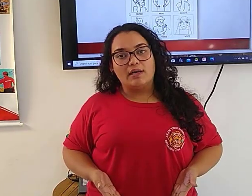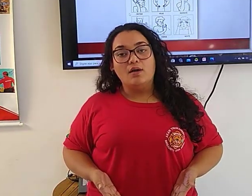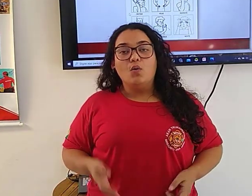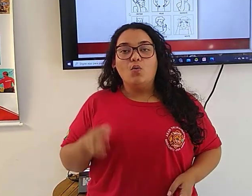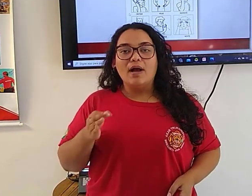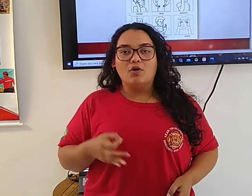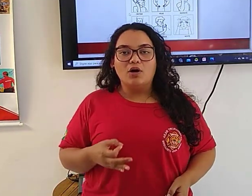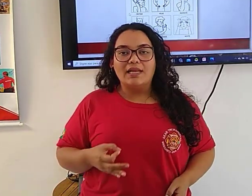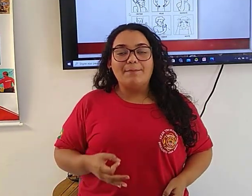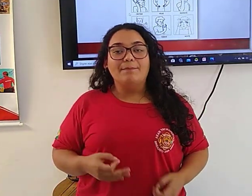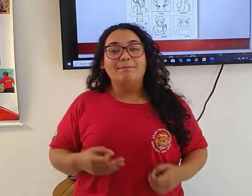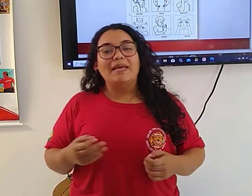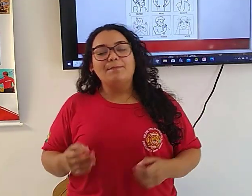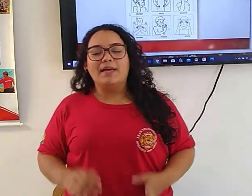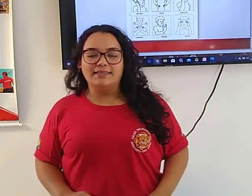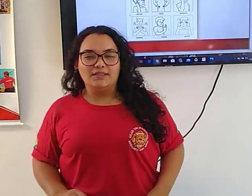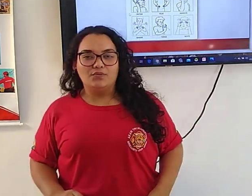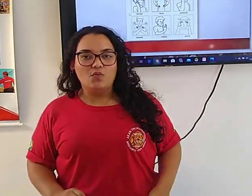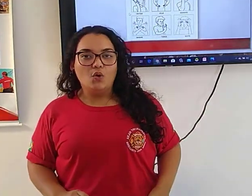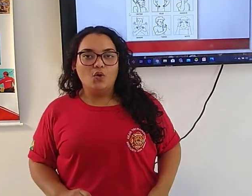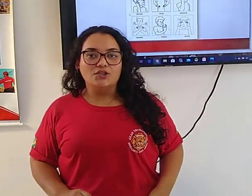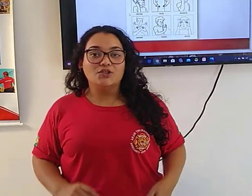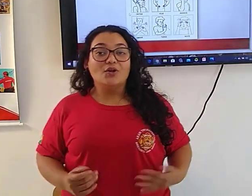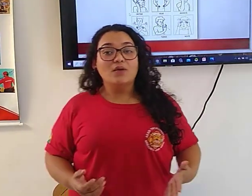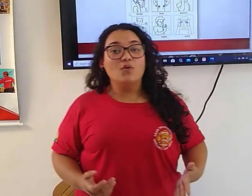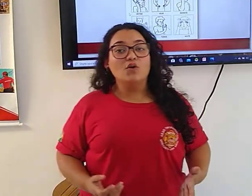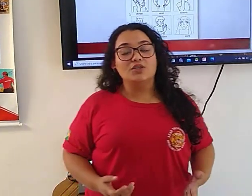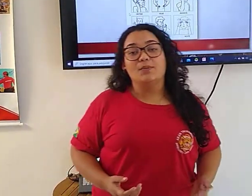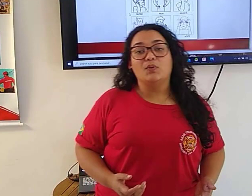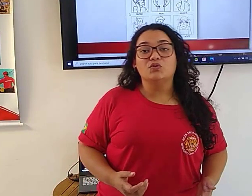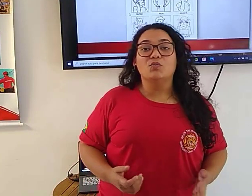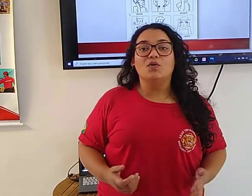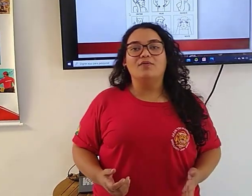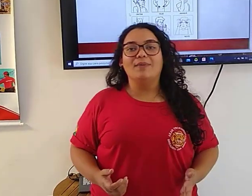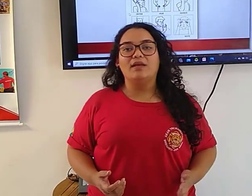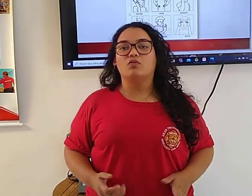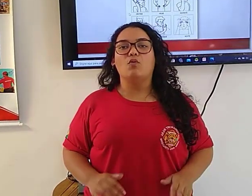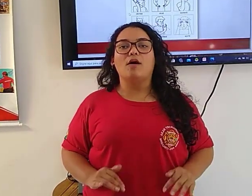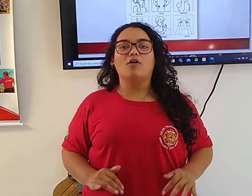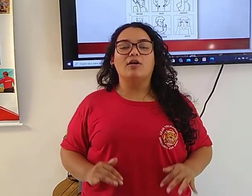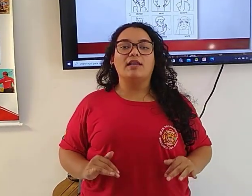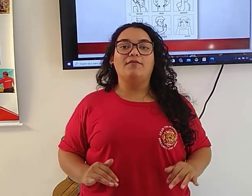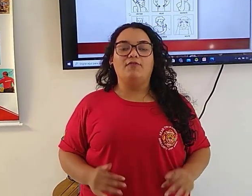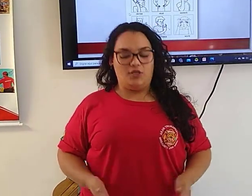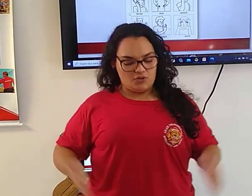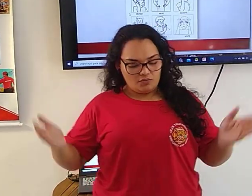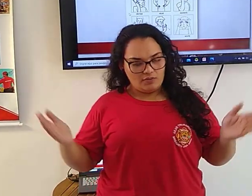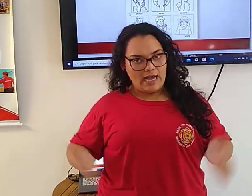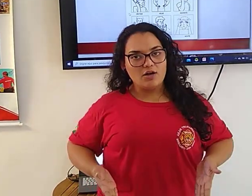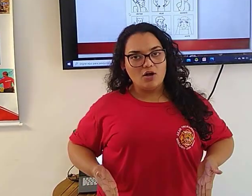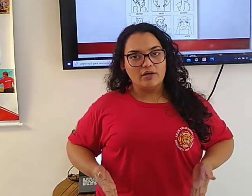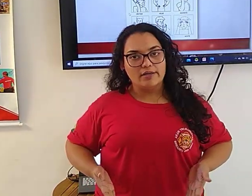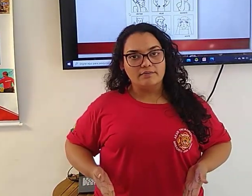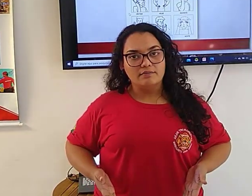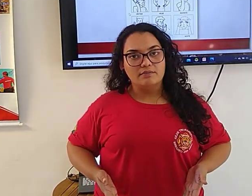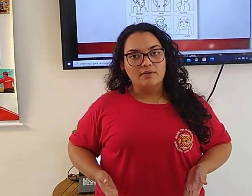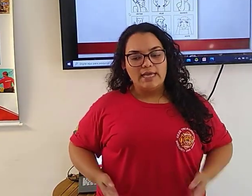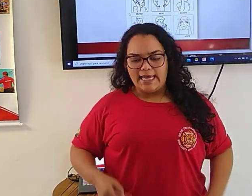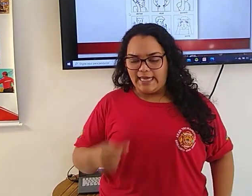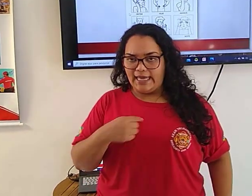O agora ele é bem parecido com o hoje, só que o hoje ele possui movimento. O agora ele é fixo. Agora.